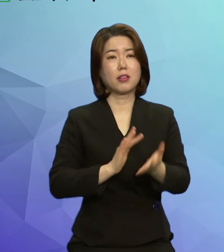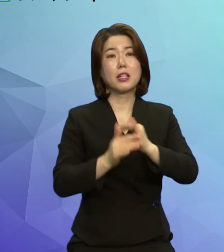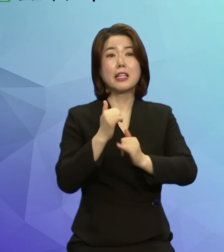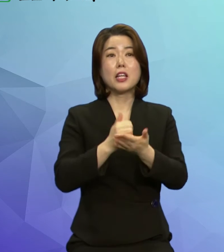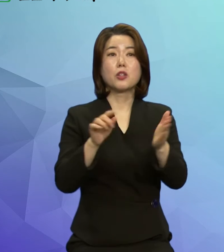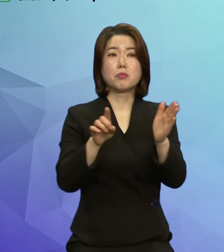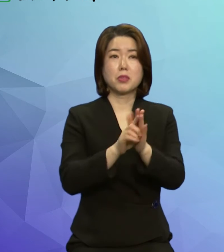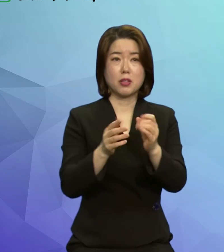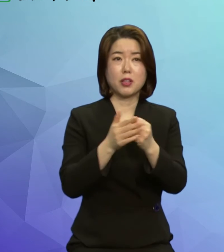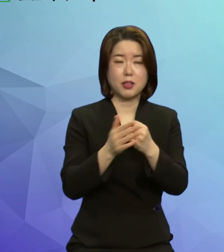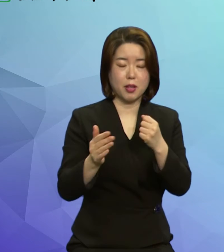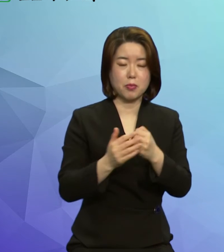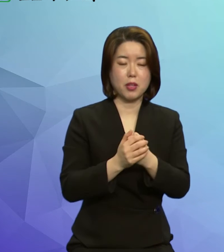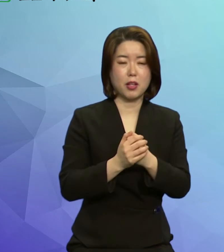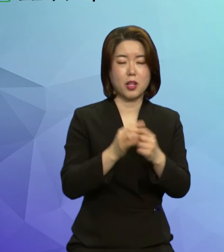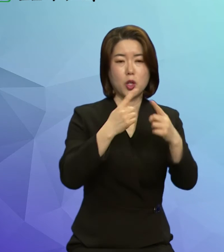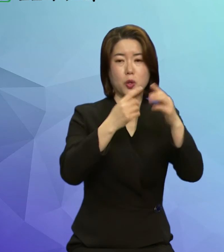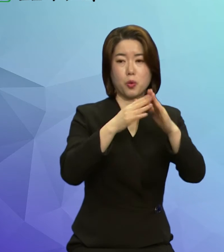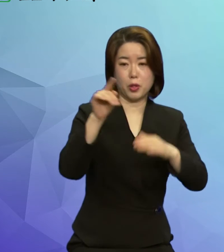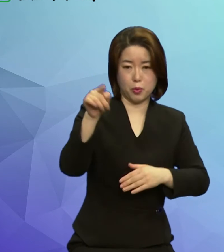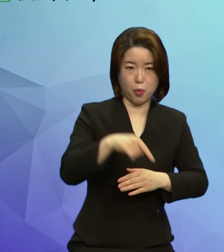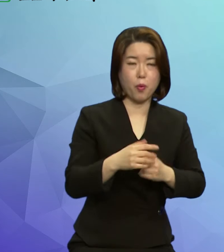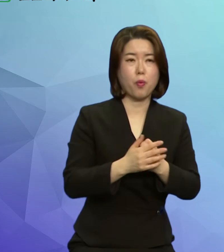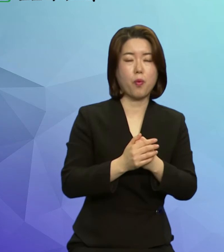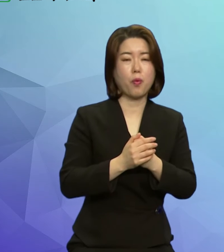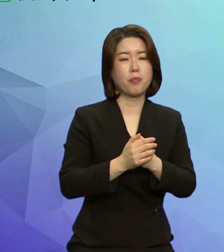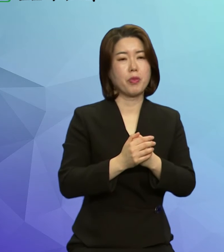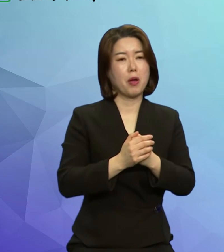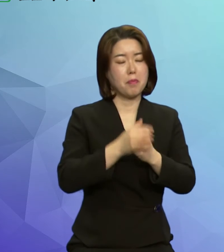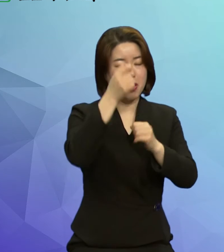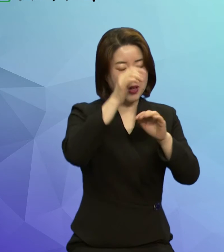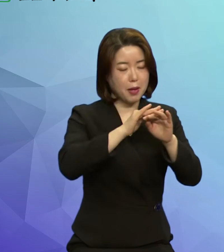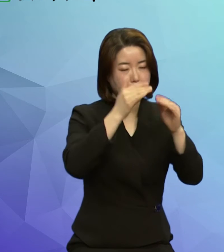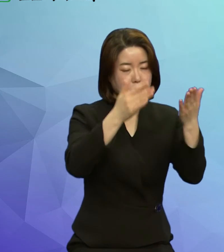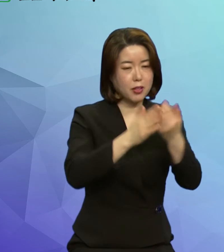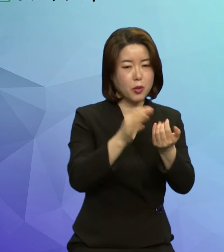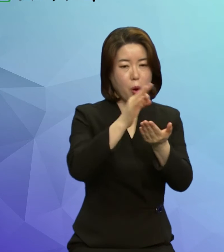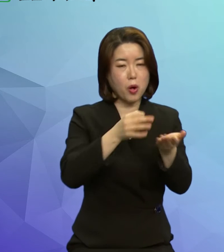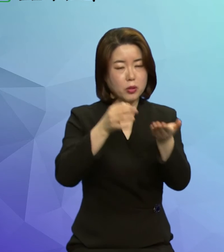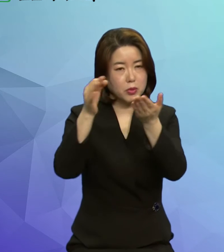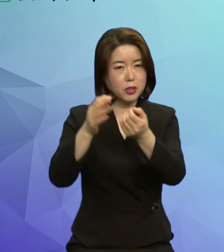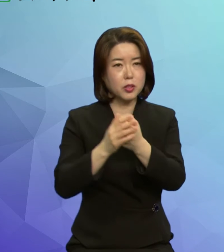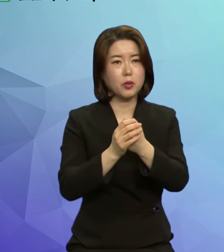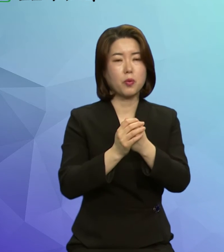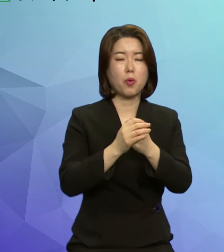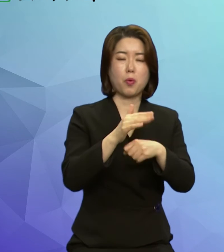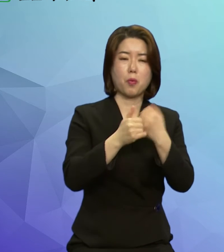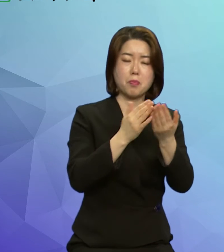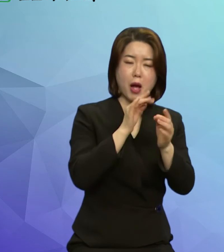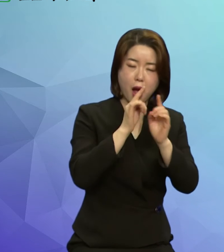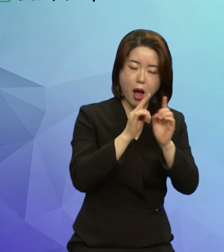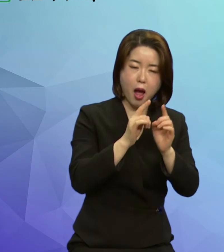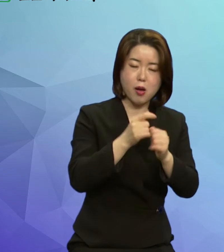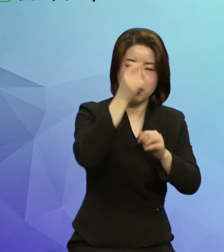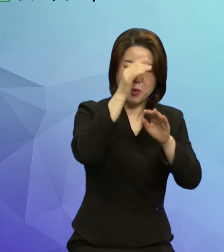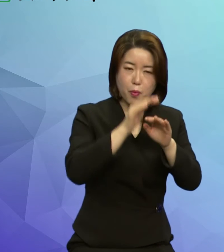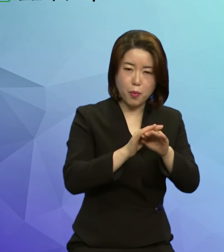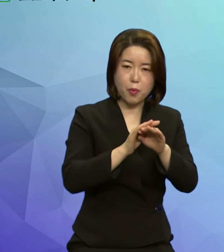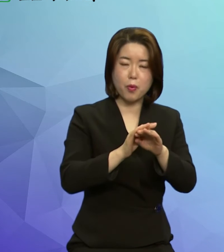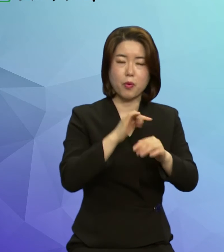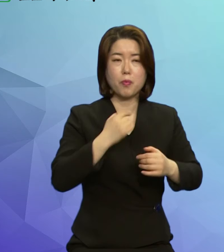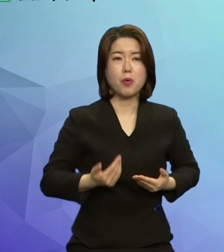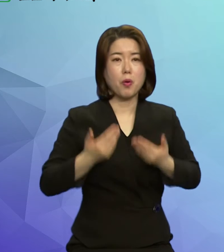예수를 믿었으니 교회도 나오고 예배도 드리고 헌금도 하고 성경과 기도 생활, 봉사도 전도도